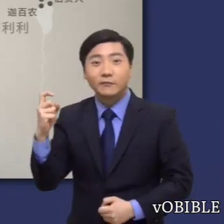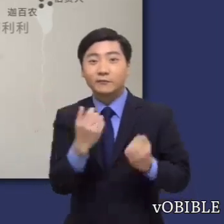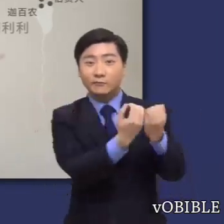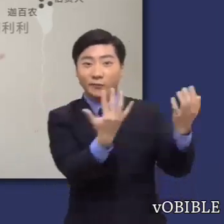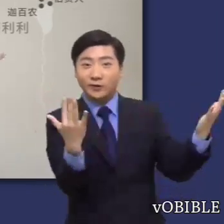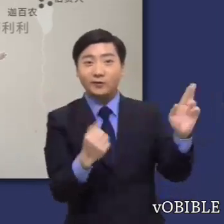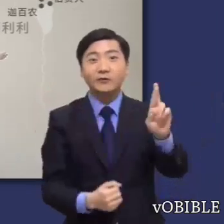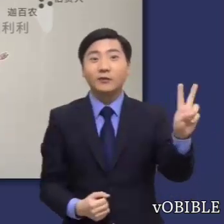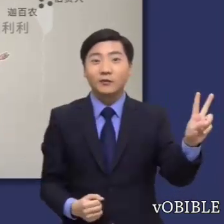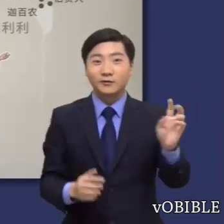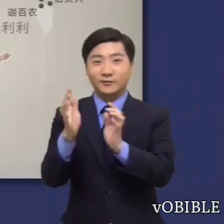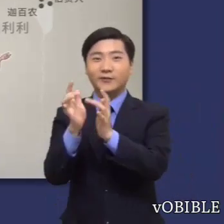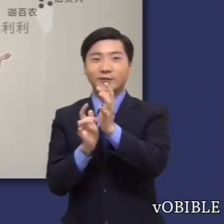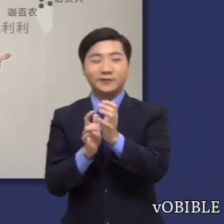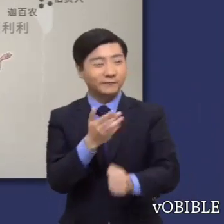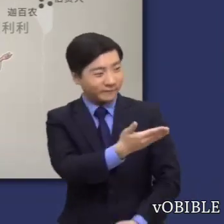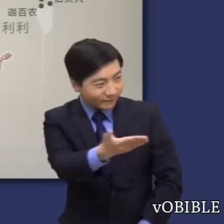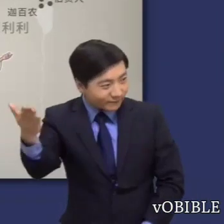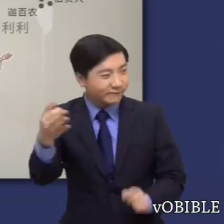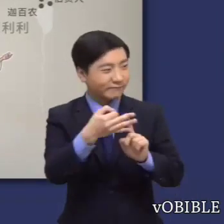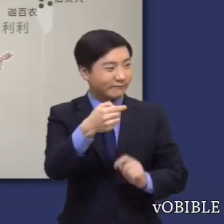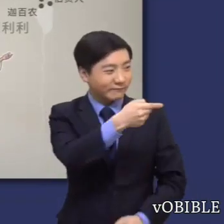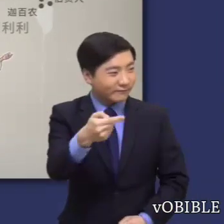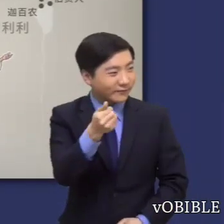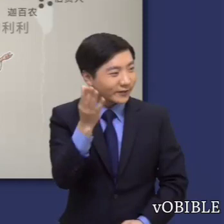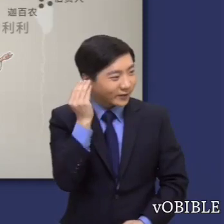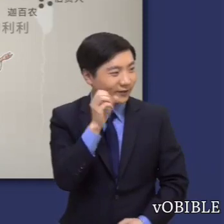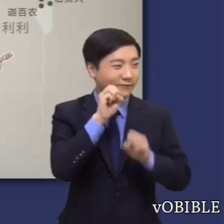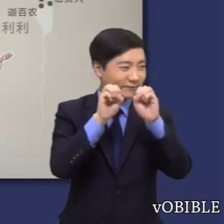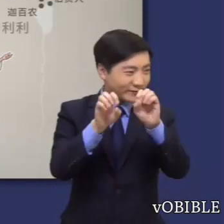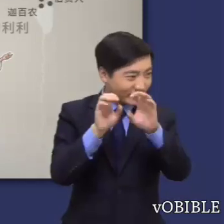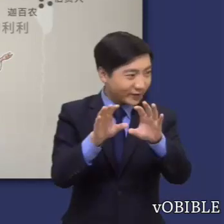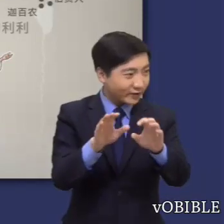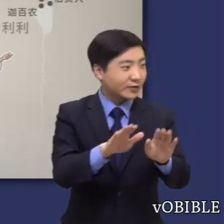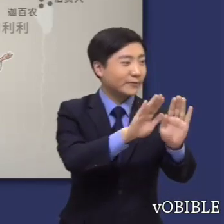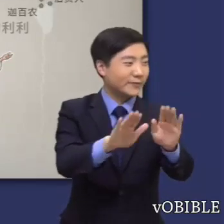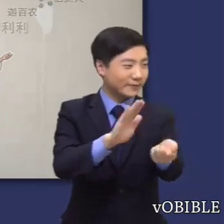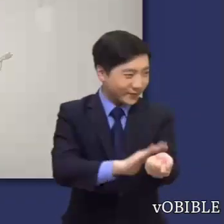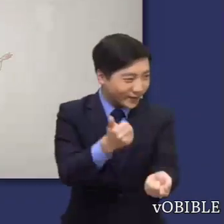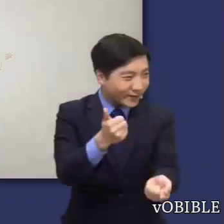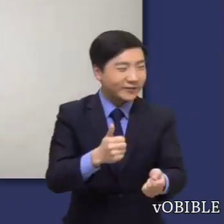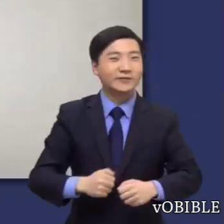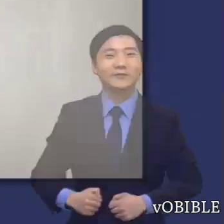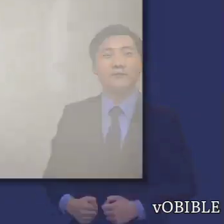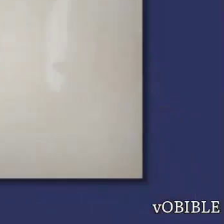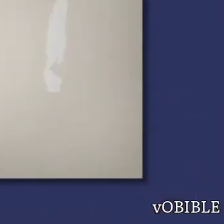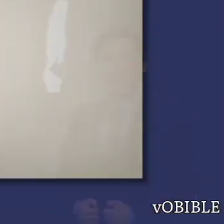第9章描述耶稣差那12人去传讲王国的好消息和医治病人。